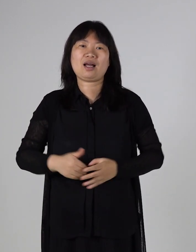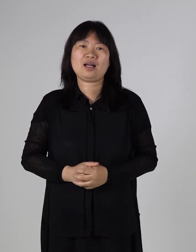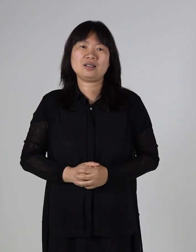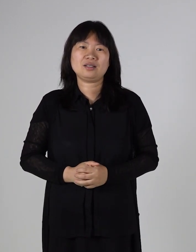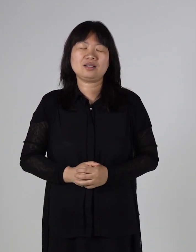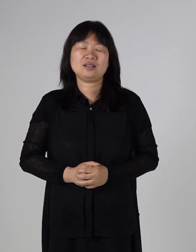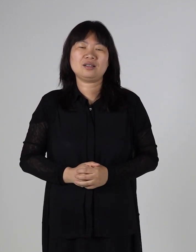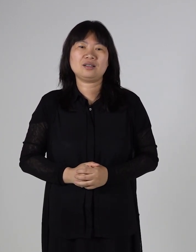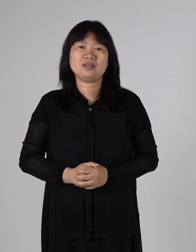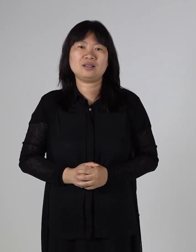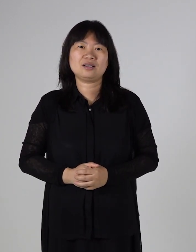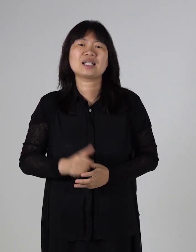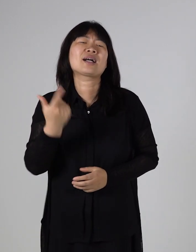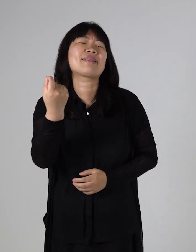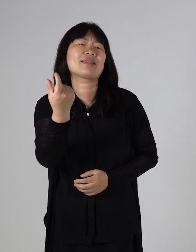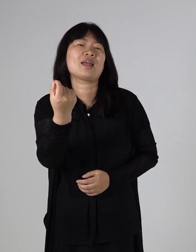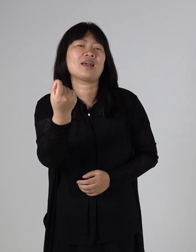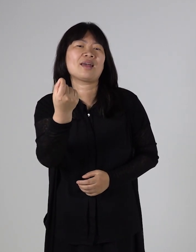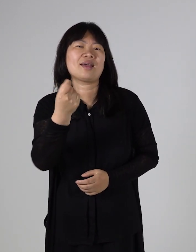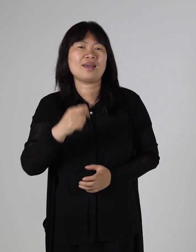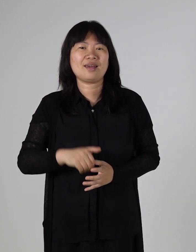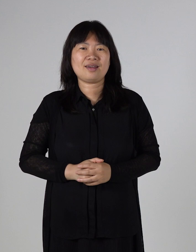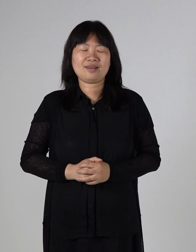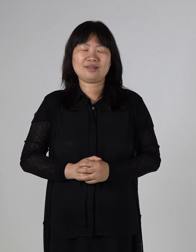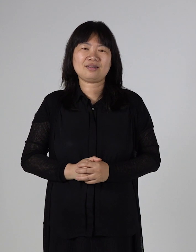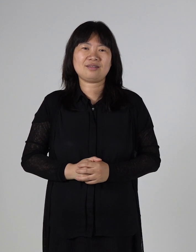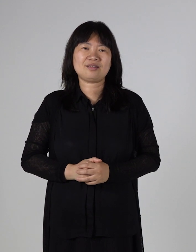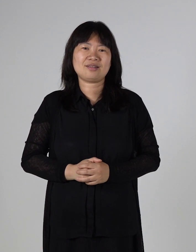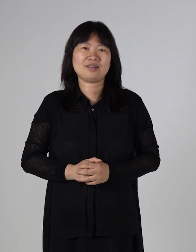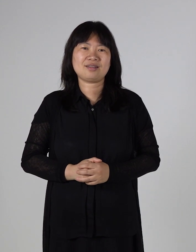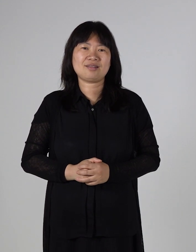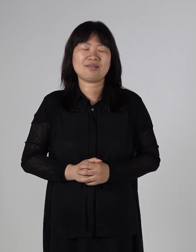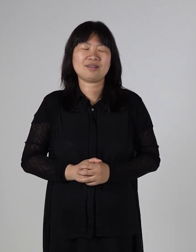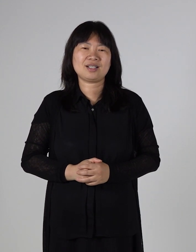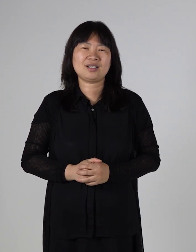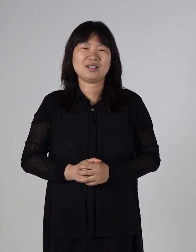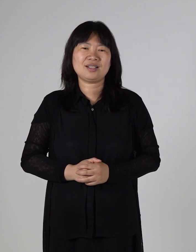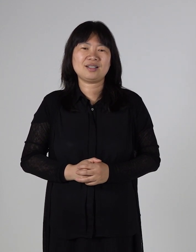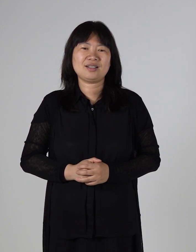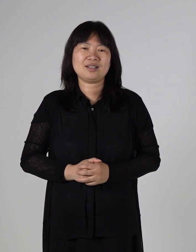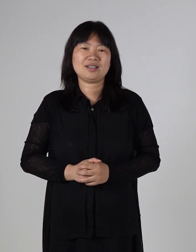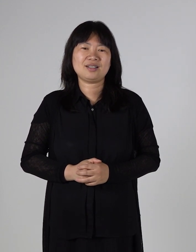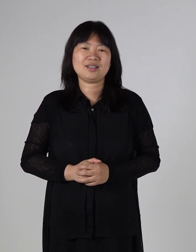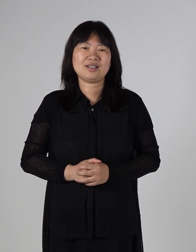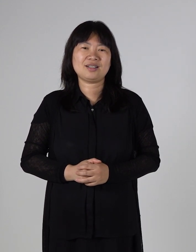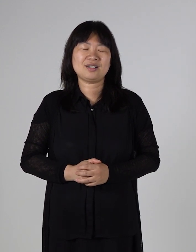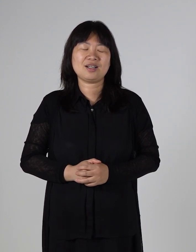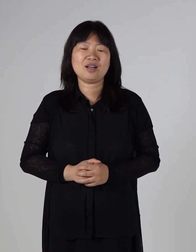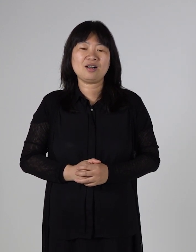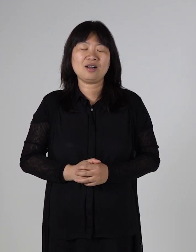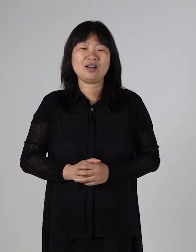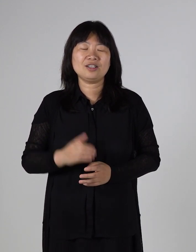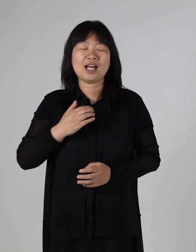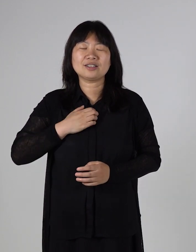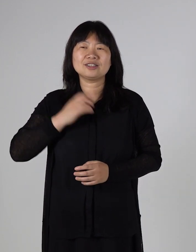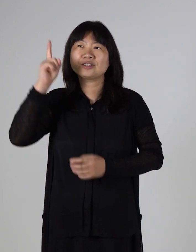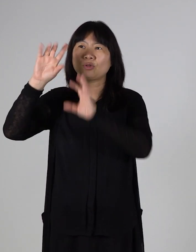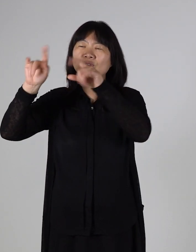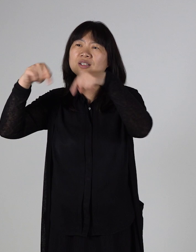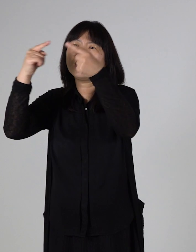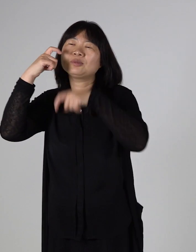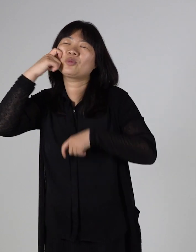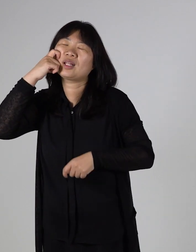이 질문으로 봐서. 꿈에도 천국에서 이탈할 수 있다고 생각을 안 해요.